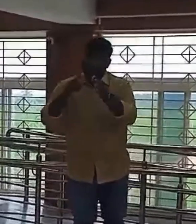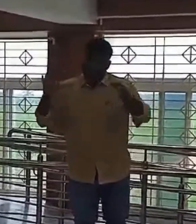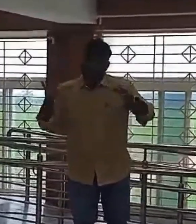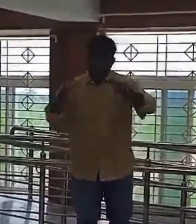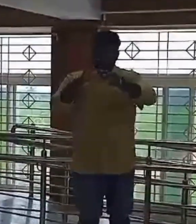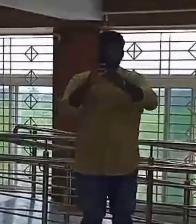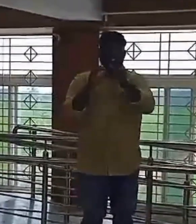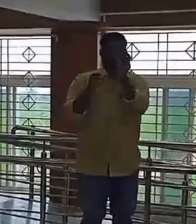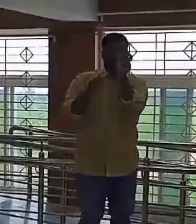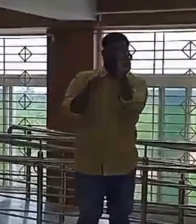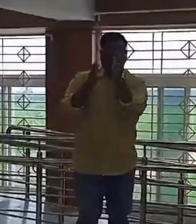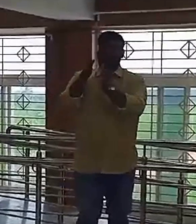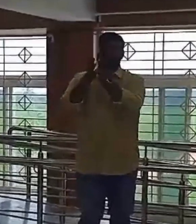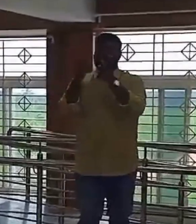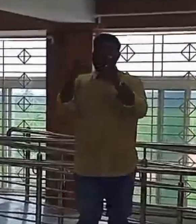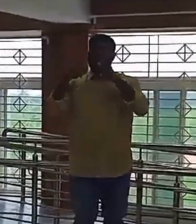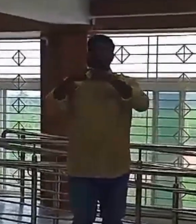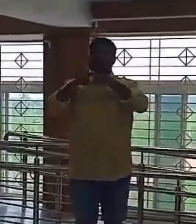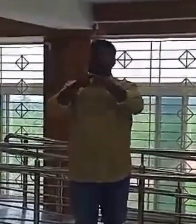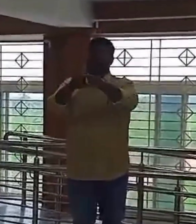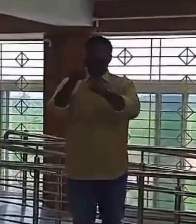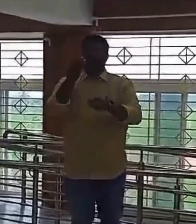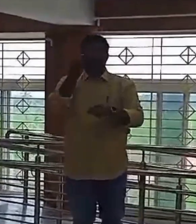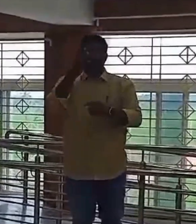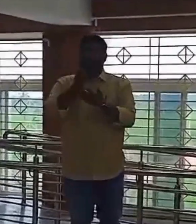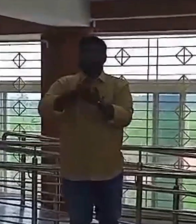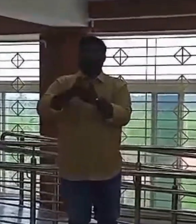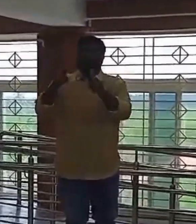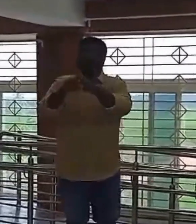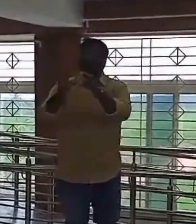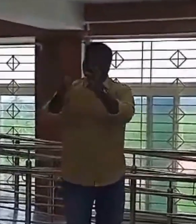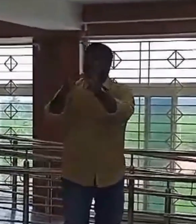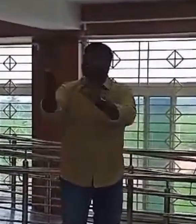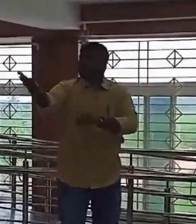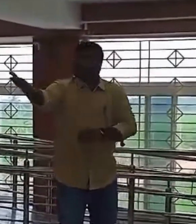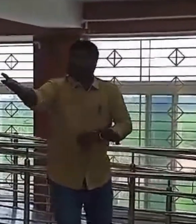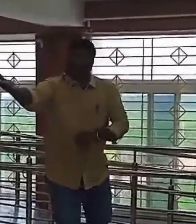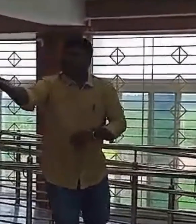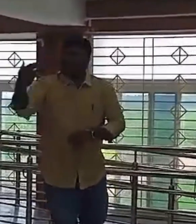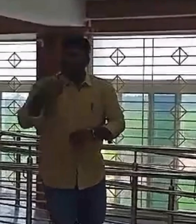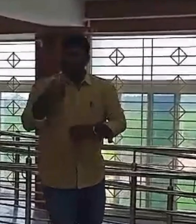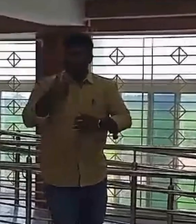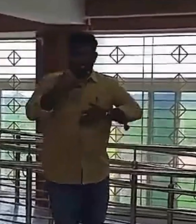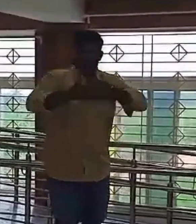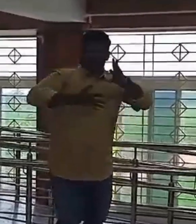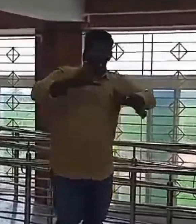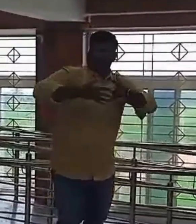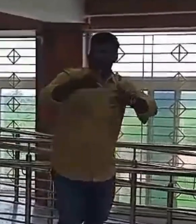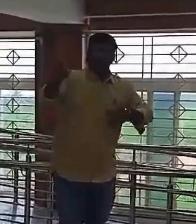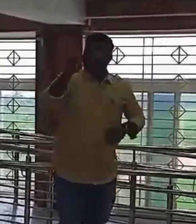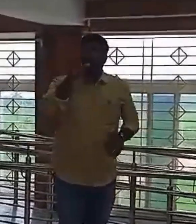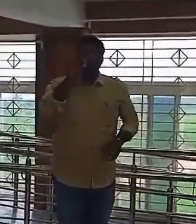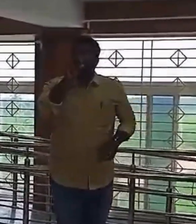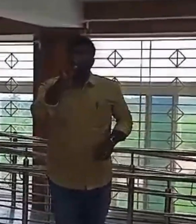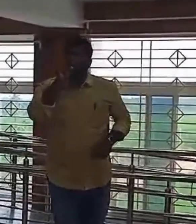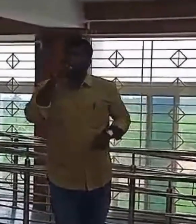ತುಂಬಾ ಖುಷಿ ವಿಷಯ. ಈಗ ಎಲ್ಲರೂ ಜೊತೆಯಾಗಿ ಸೈನ್ ಲ್ಯಾಂಗ್ವೇಜ್ ಟ್ರೈನಿಂಗು, ಈಗ ನಾನು ಇಂಟರ್ಪ್ರೆಟ್